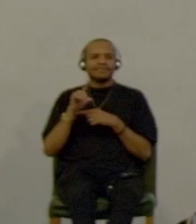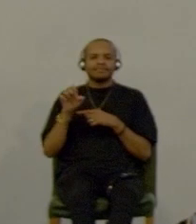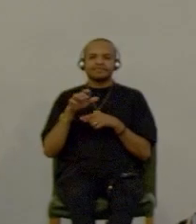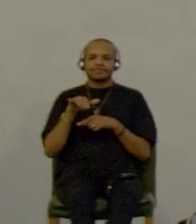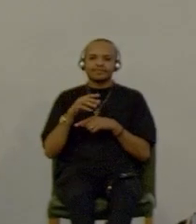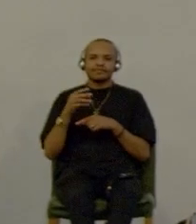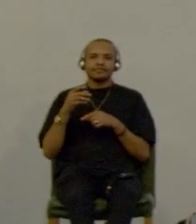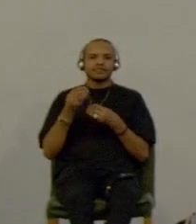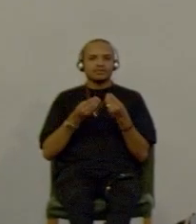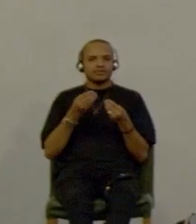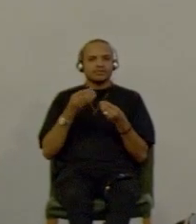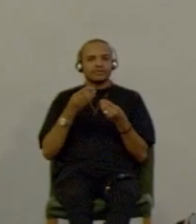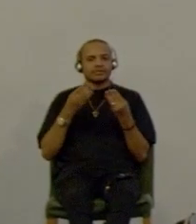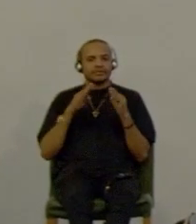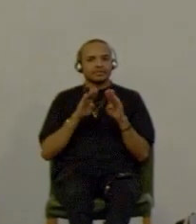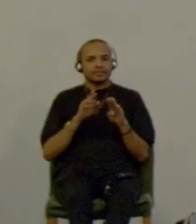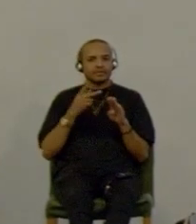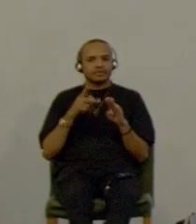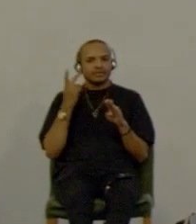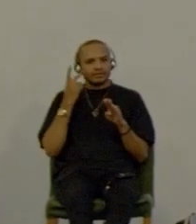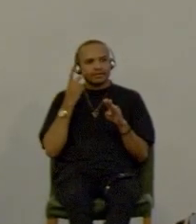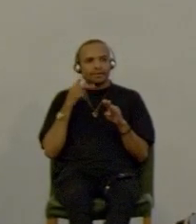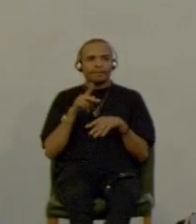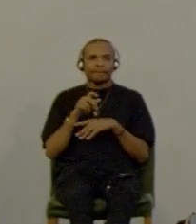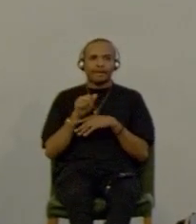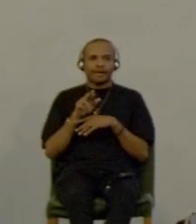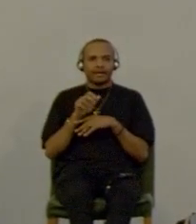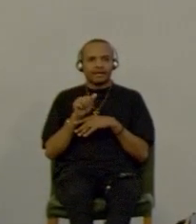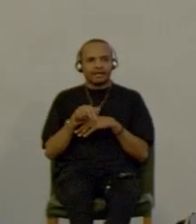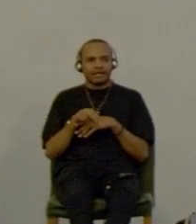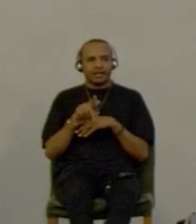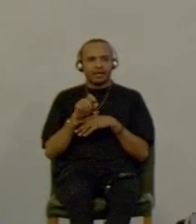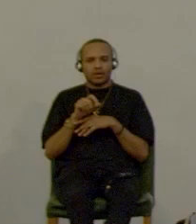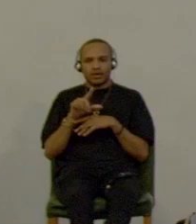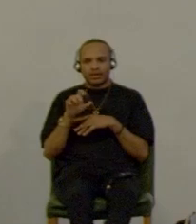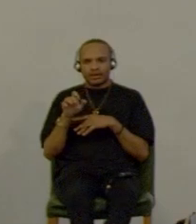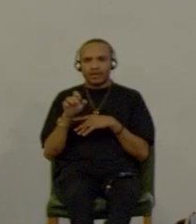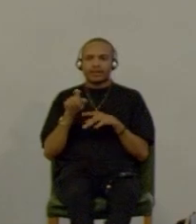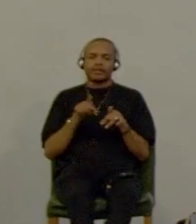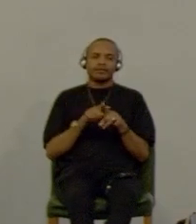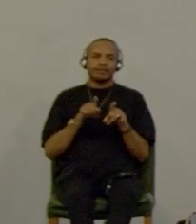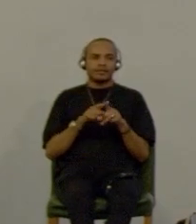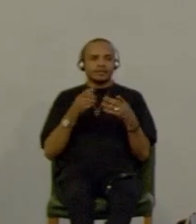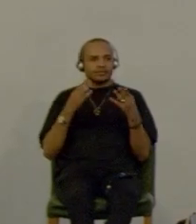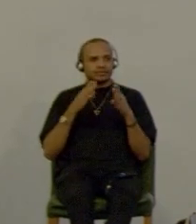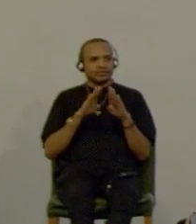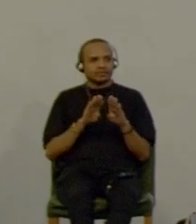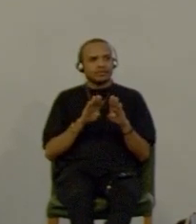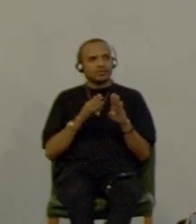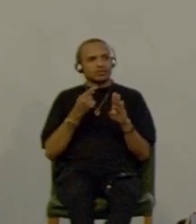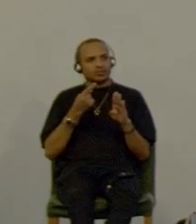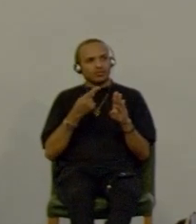Manufato-Humano, 10ª Bienal de Arquitetura de São Paulo, Urban Parangolé, Exo Experimental, Spore Initiative, que